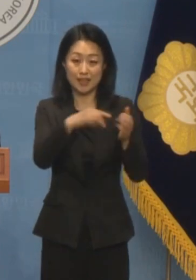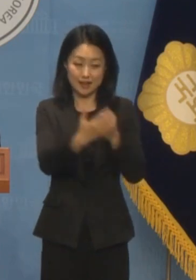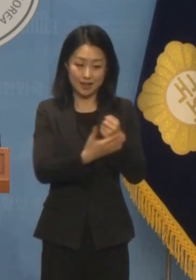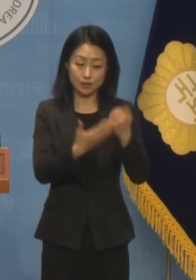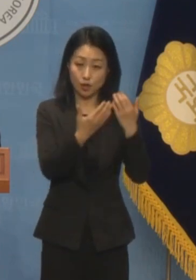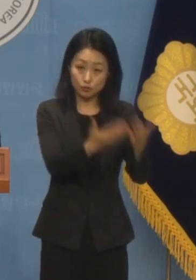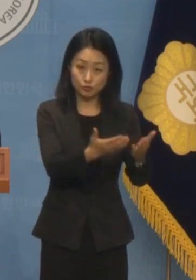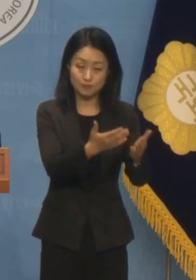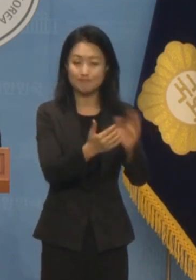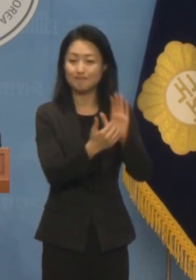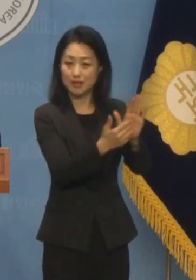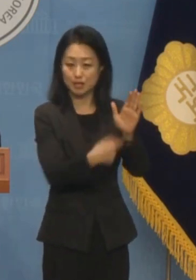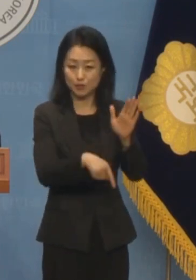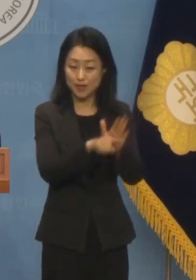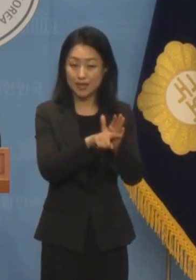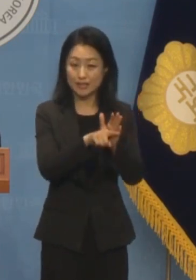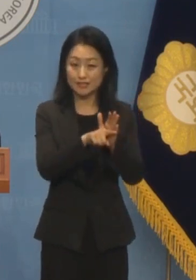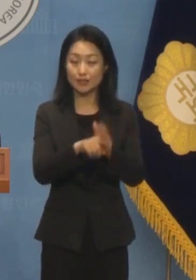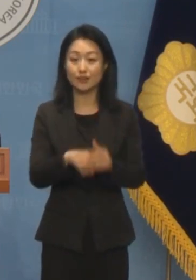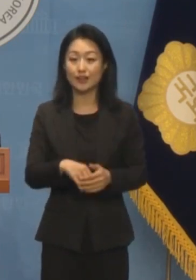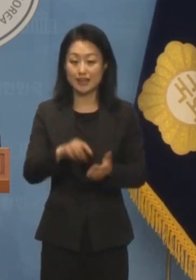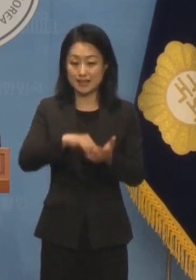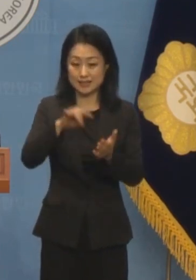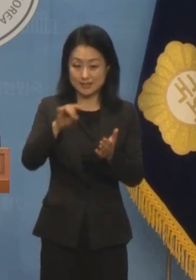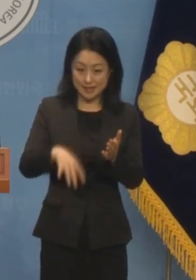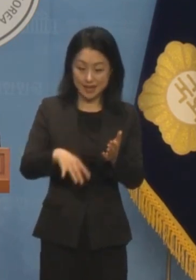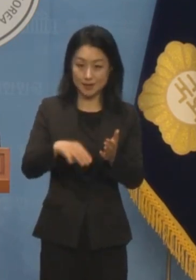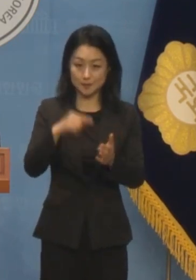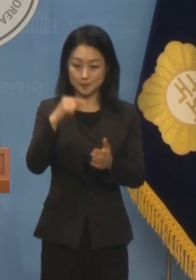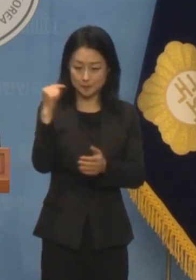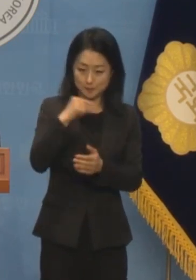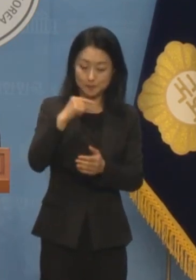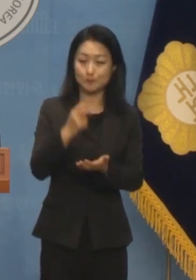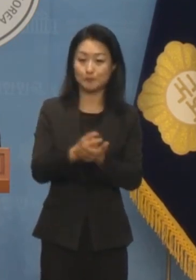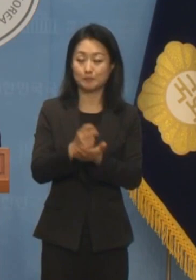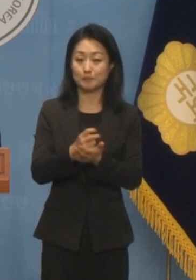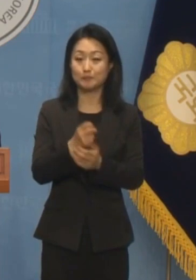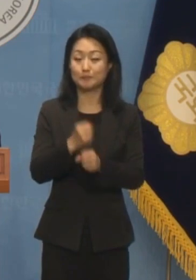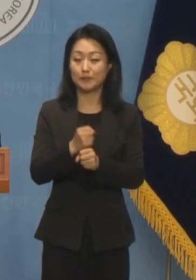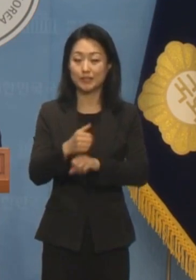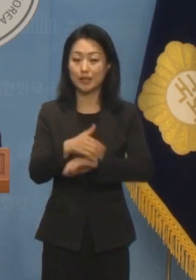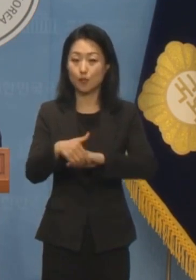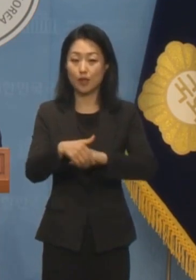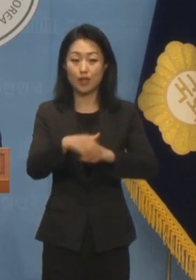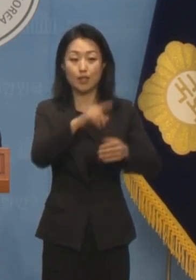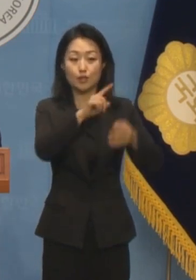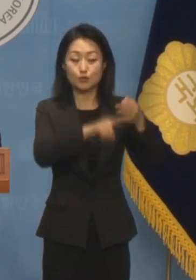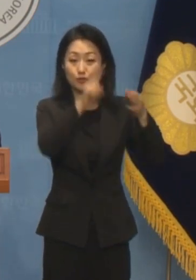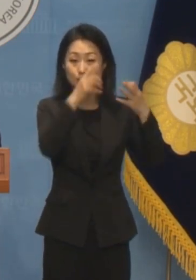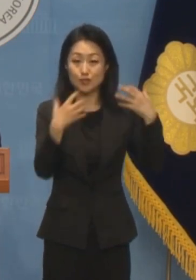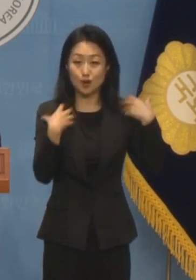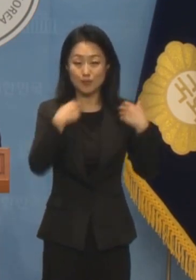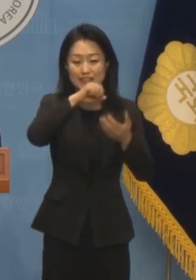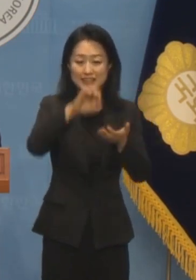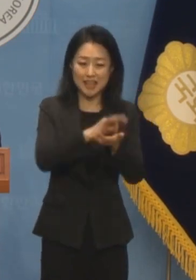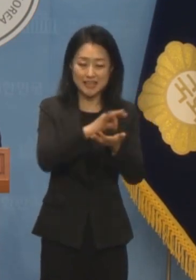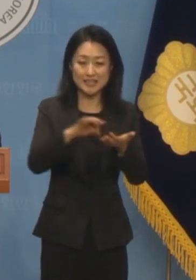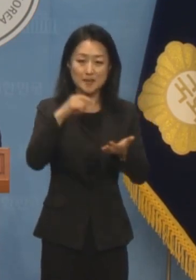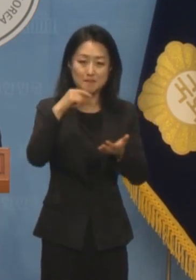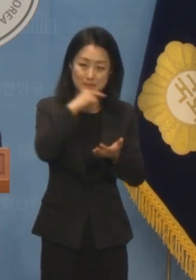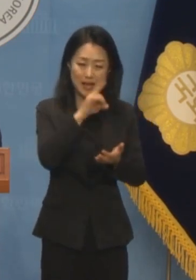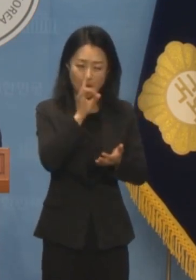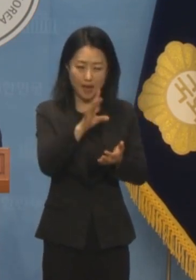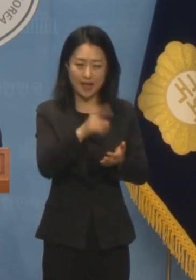위해 조세판 재정 준칙을 도입하고자 합니다. 윤석열 정부는 말로만 재정 건전을